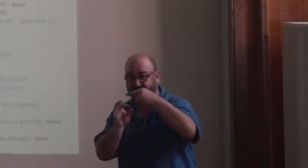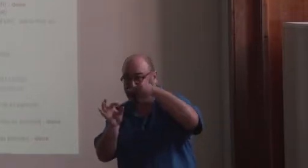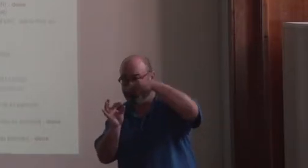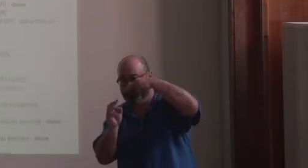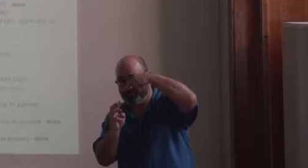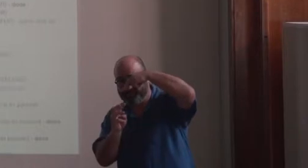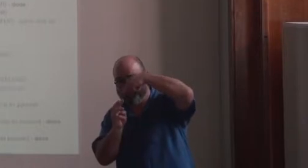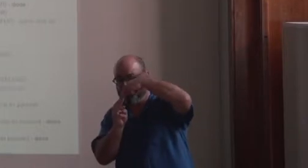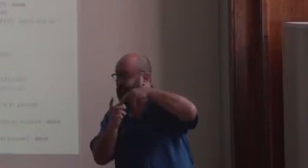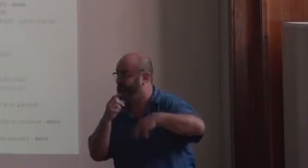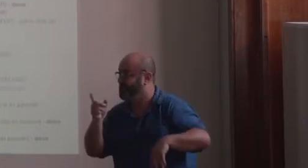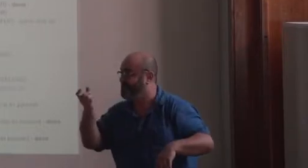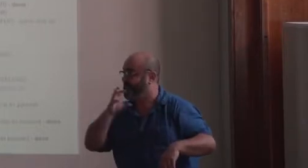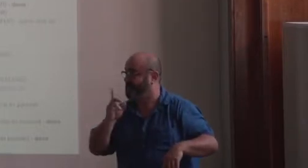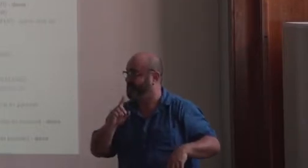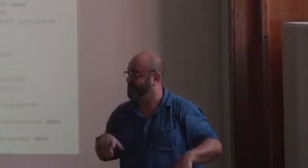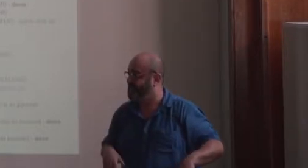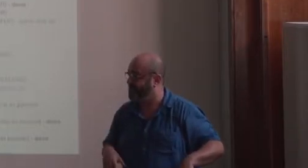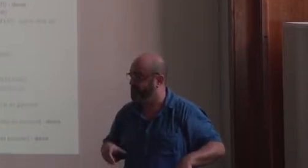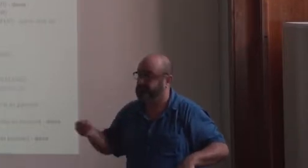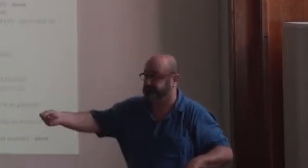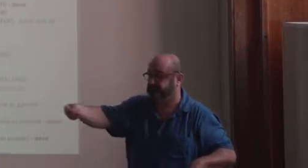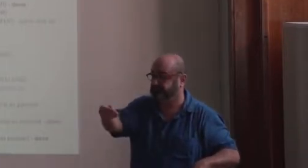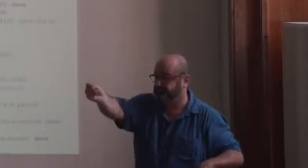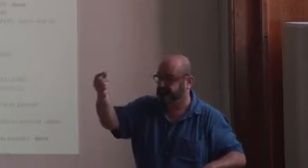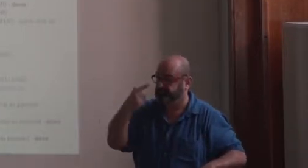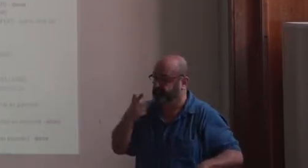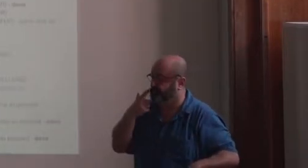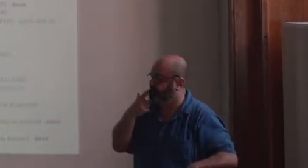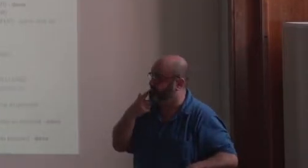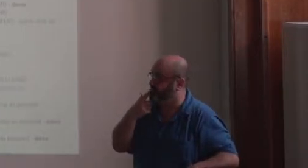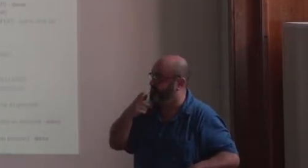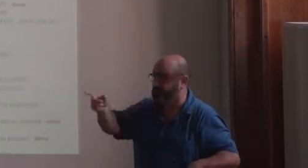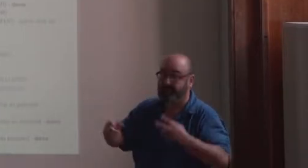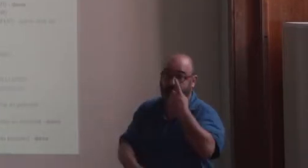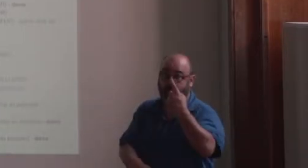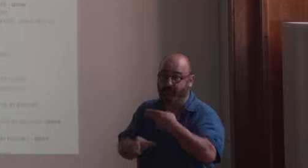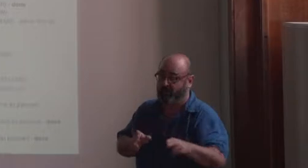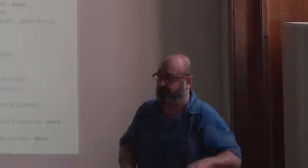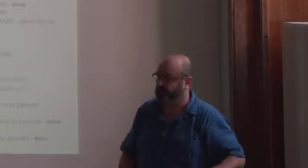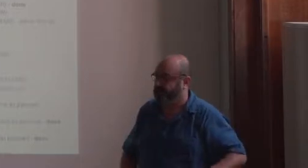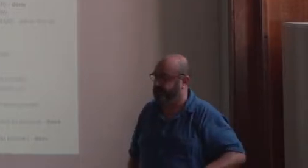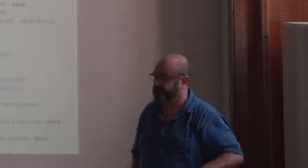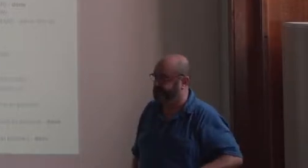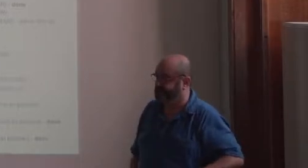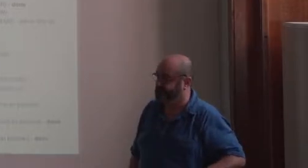facilement. Bon, ce n'est pas très pratique, mais je peux faire passer. Donc là, on est à peu près à 1 euro.